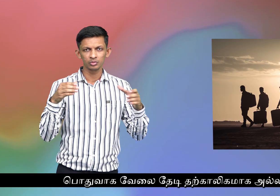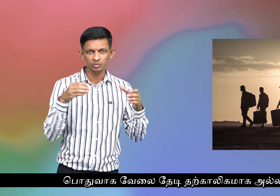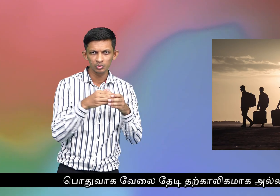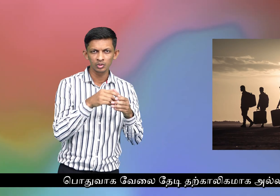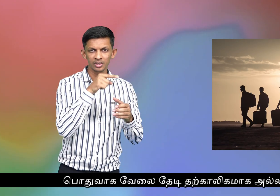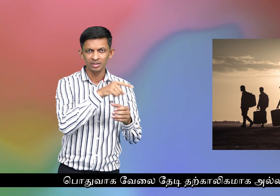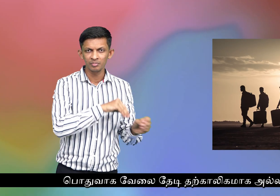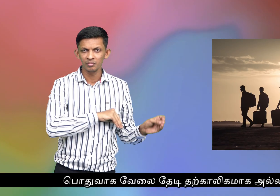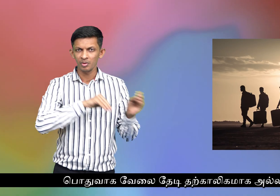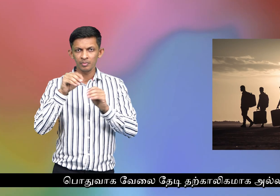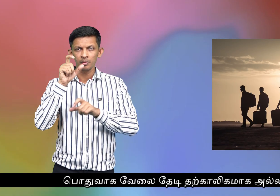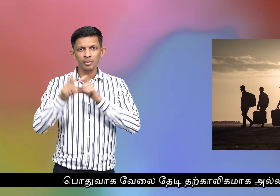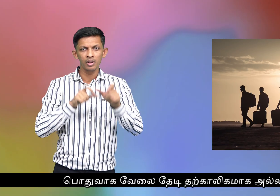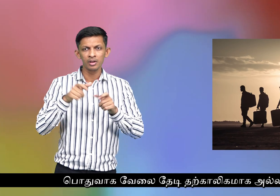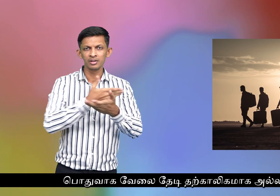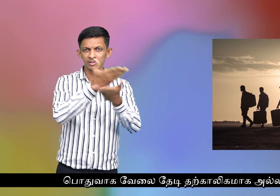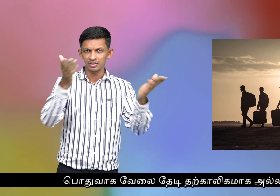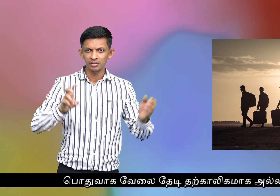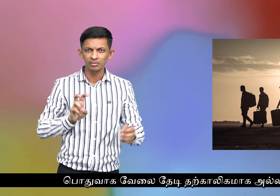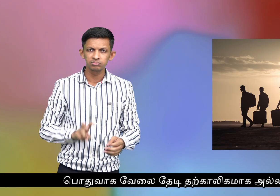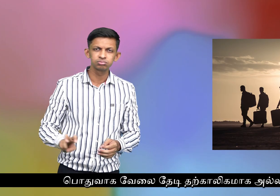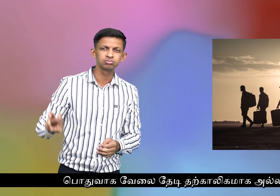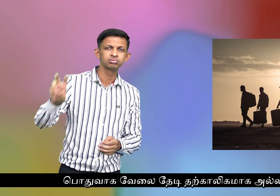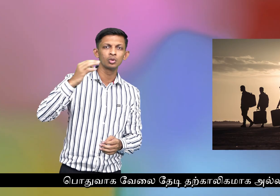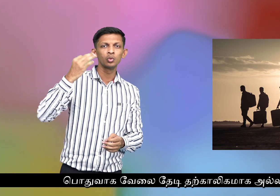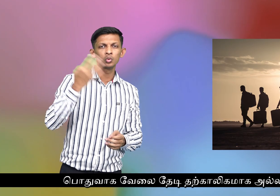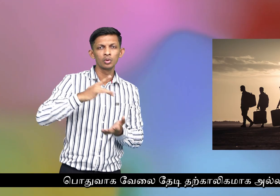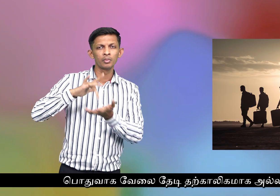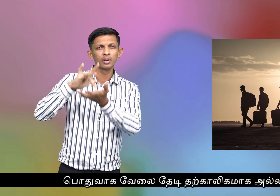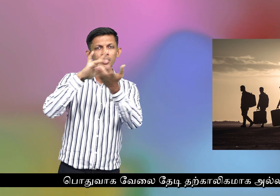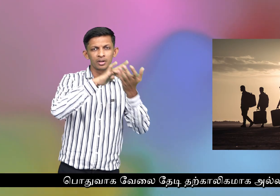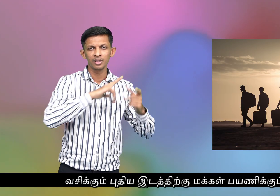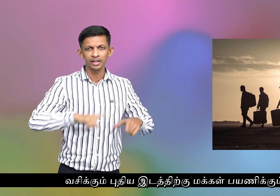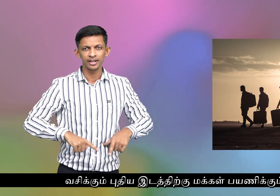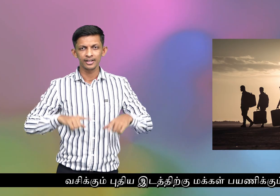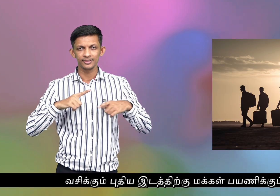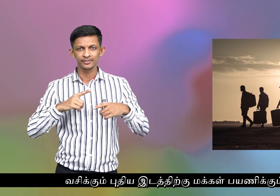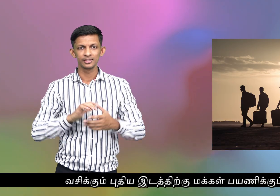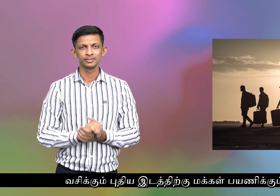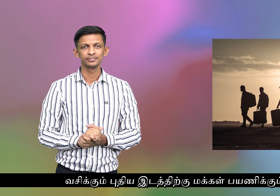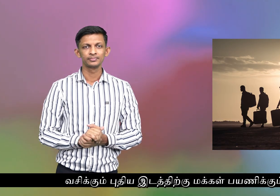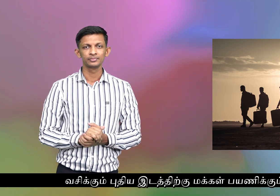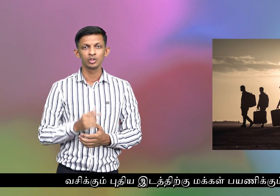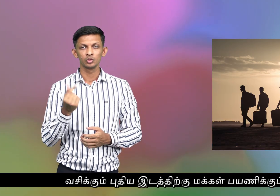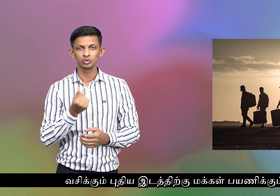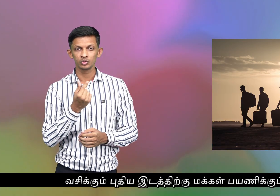பொதுவாக வேலை தேடி தற்காலிகமாக அல்லது நிரந்தரமாக வசிக்கும் புதிய இடத்திற்கு